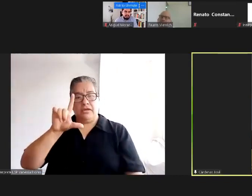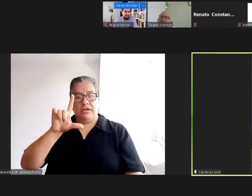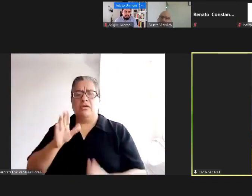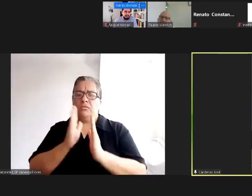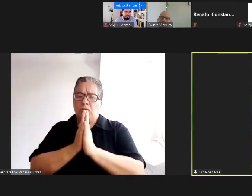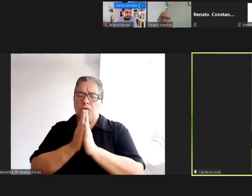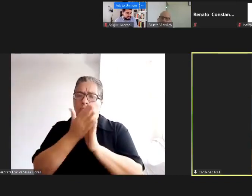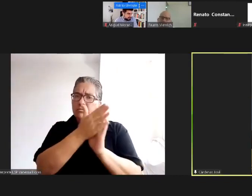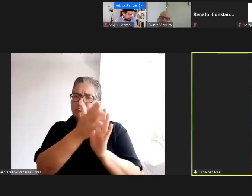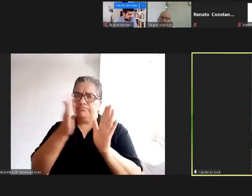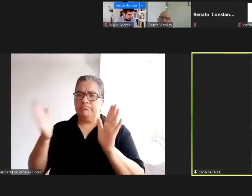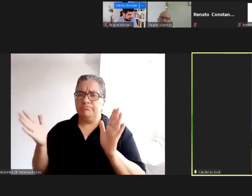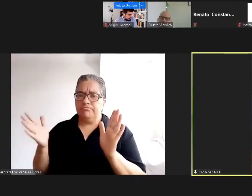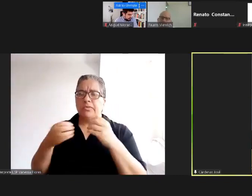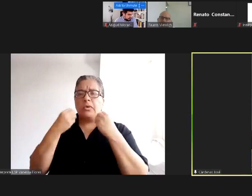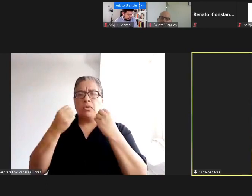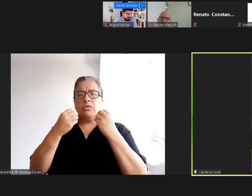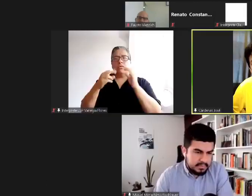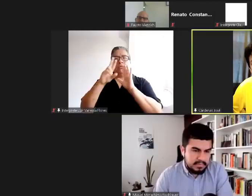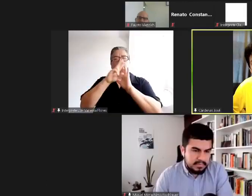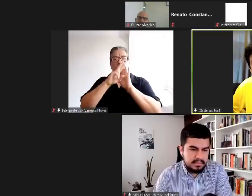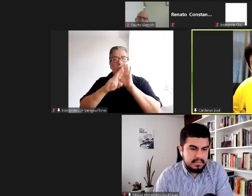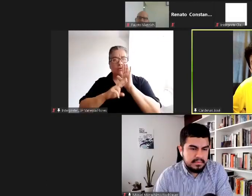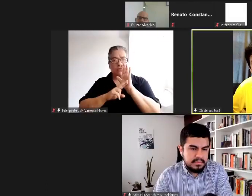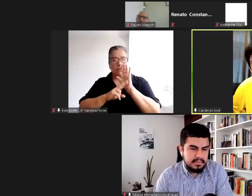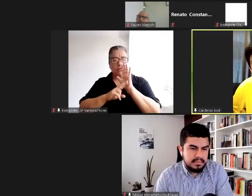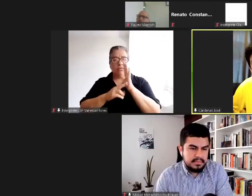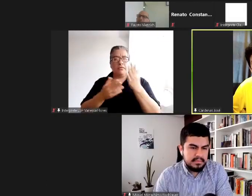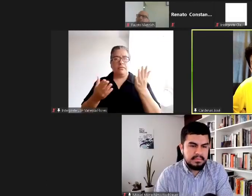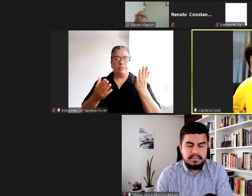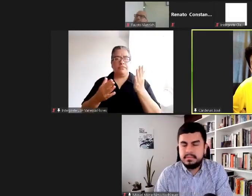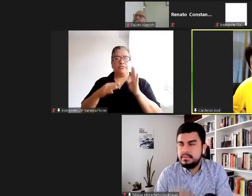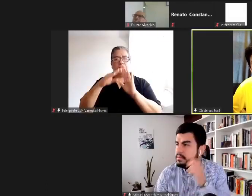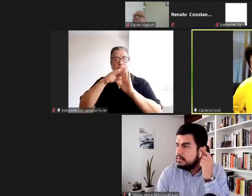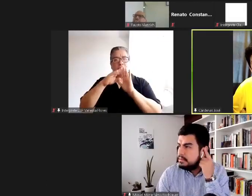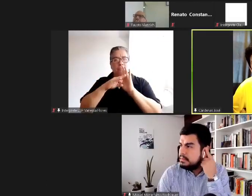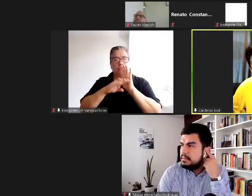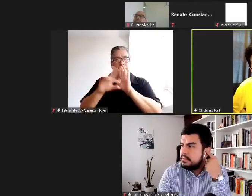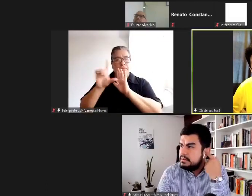manera, la norma jurídica, el campo jurídico legal,